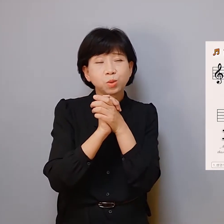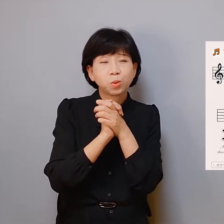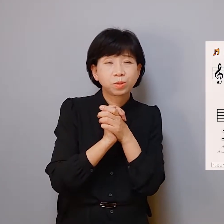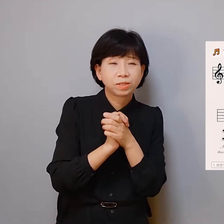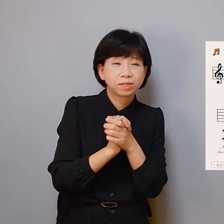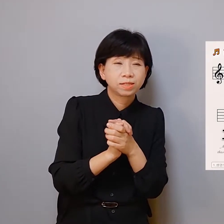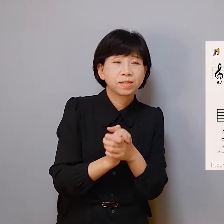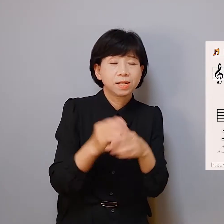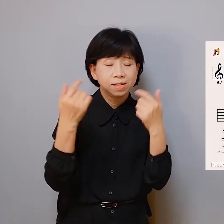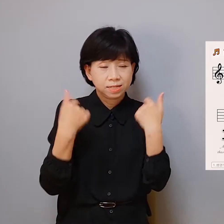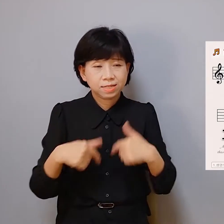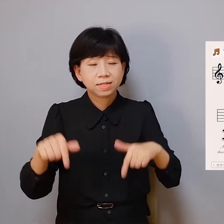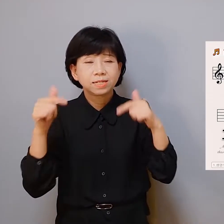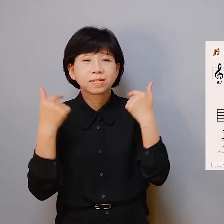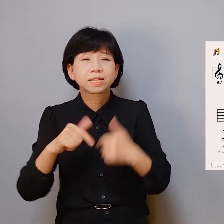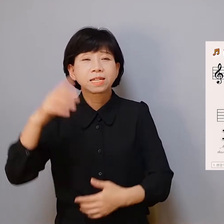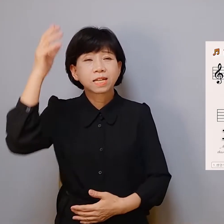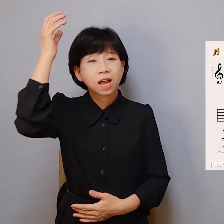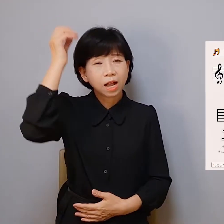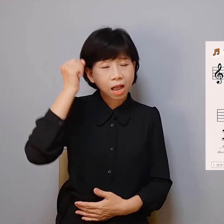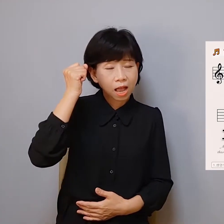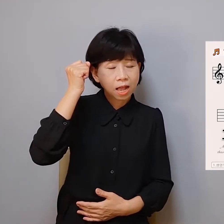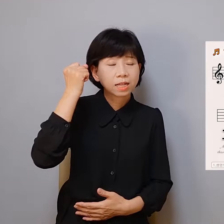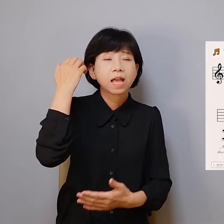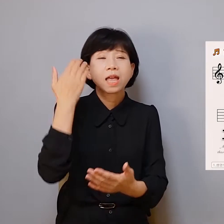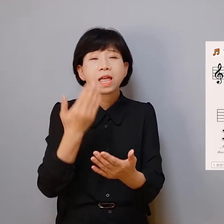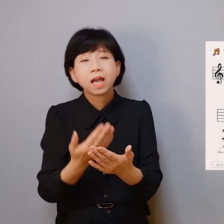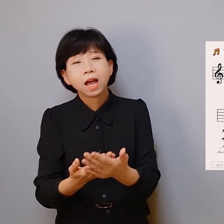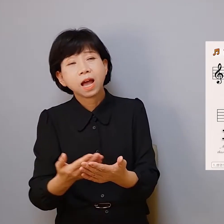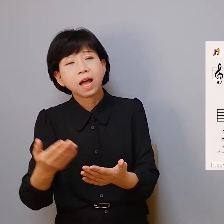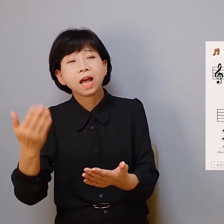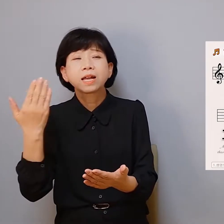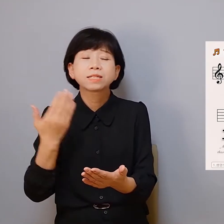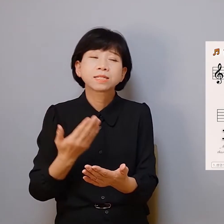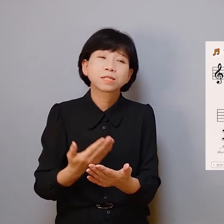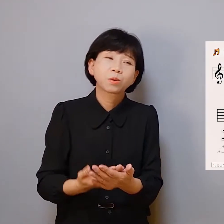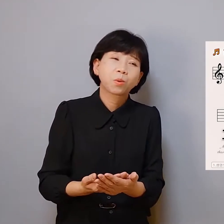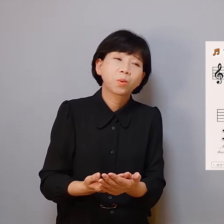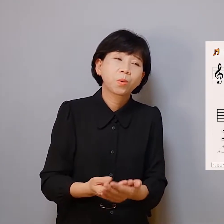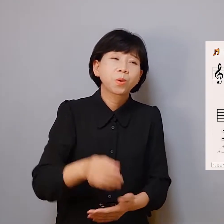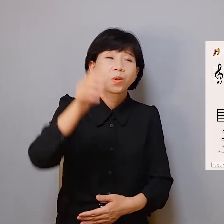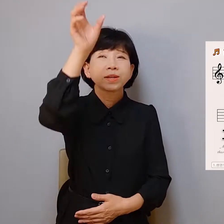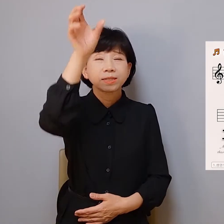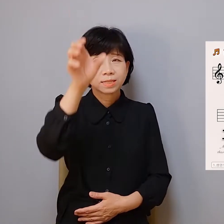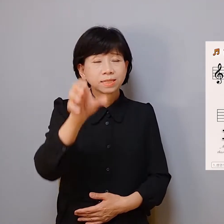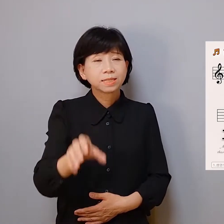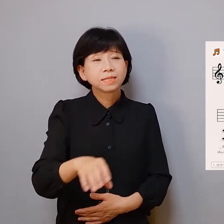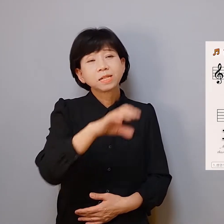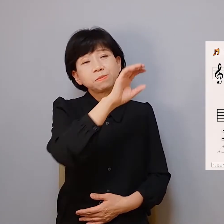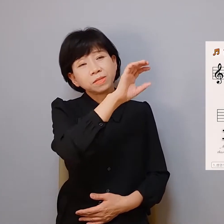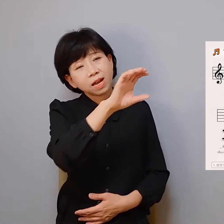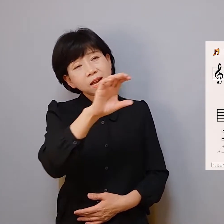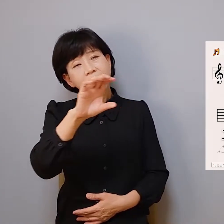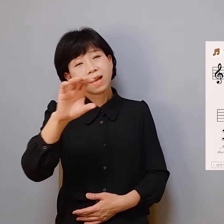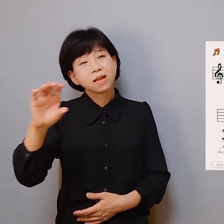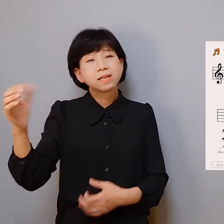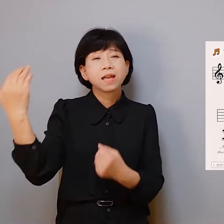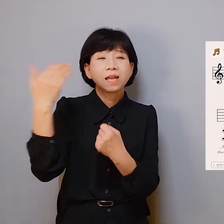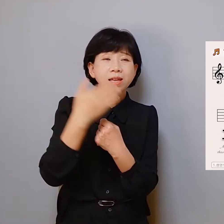겟세마네 기도를 늘 기억하게 하시고